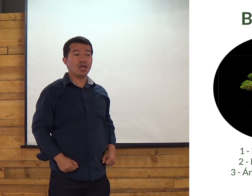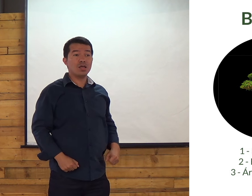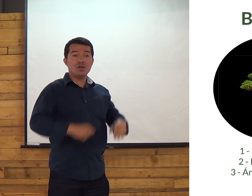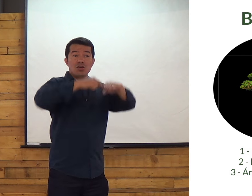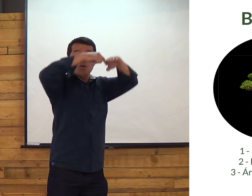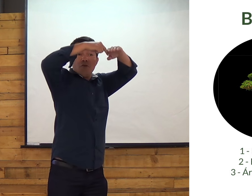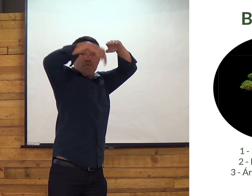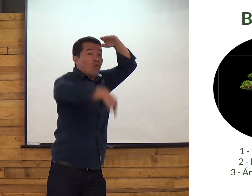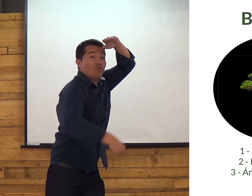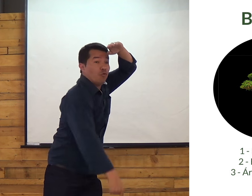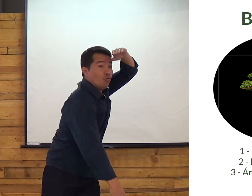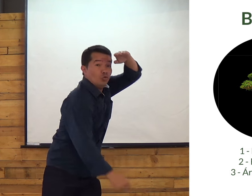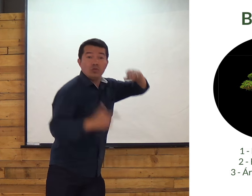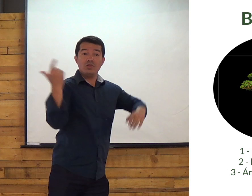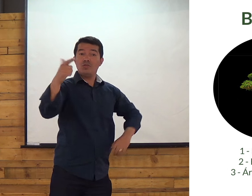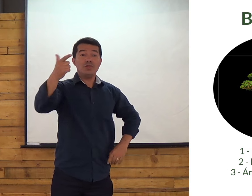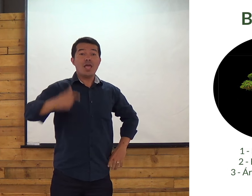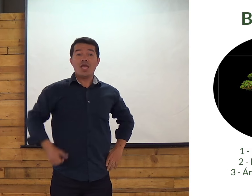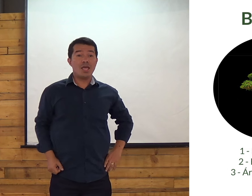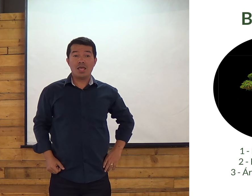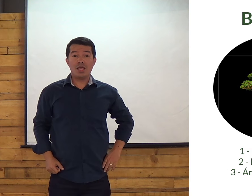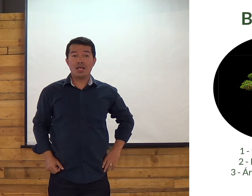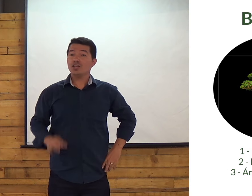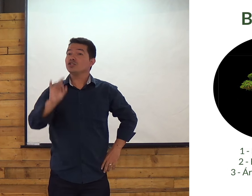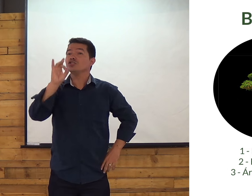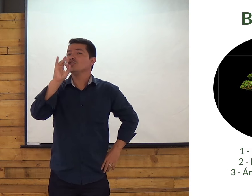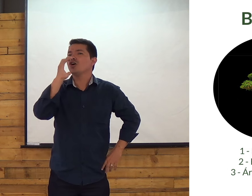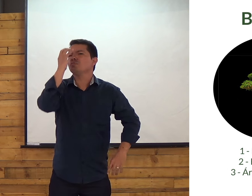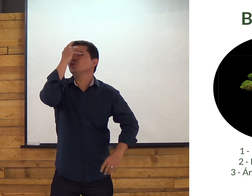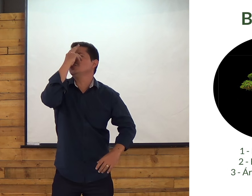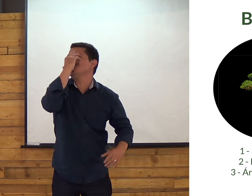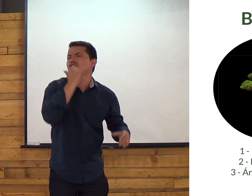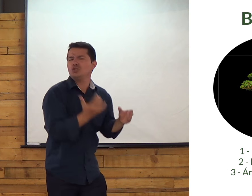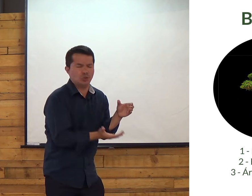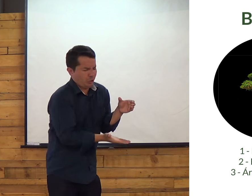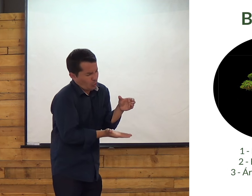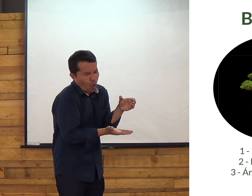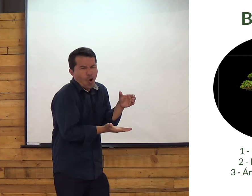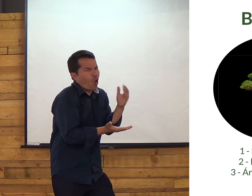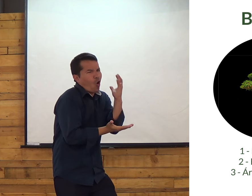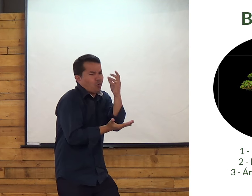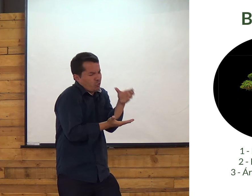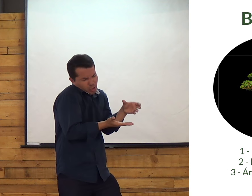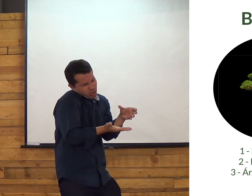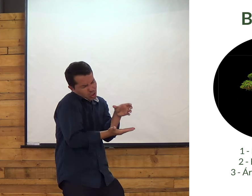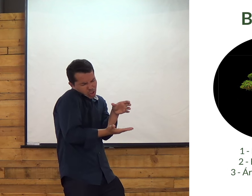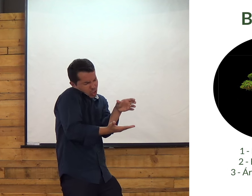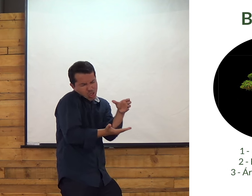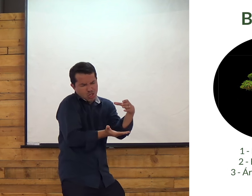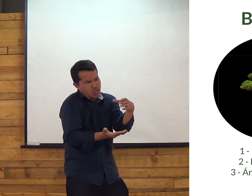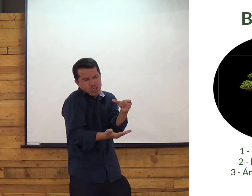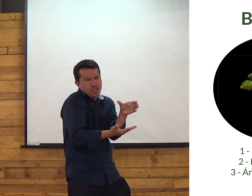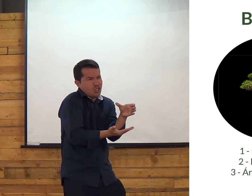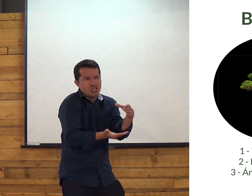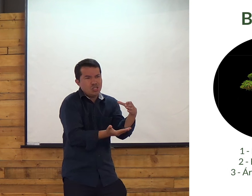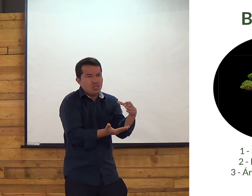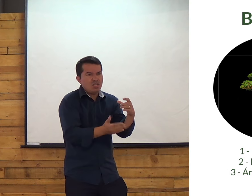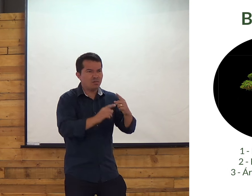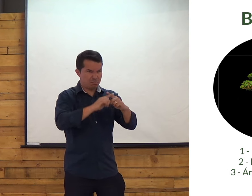alcançar profundidade. Ela não tem mais como conseguir profundidade. Ela fica bonita, linda, super